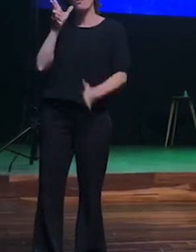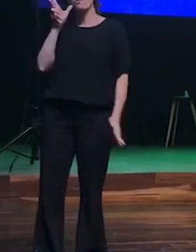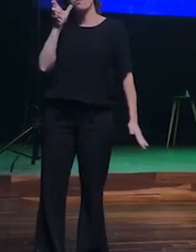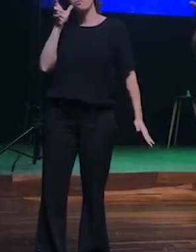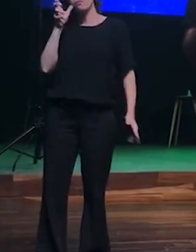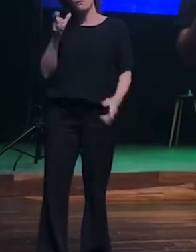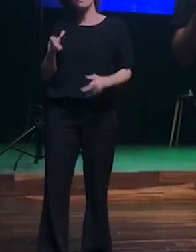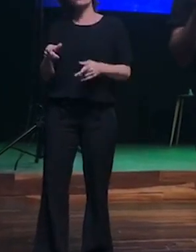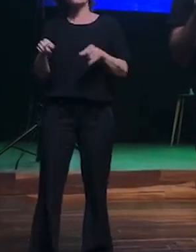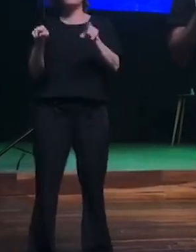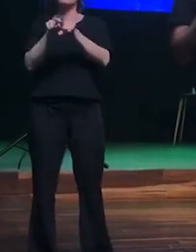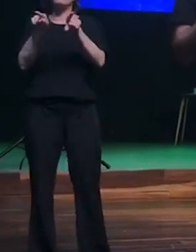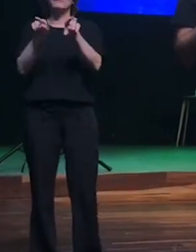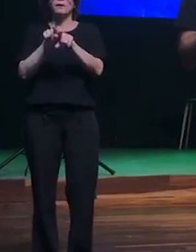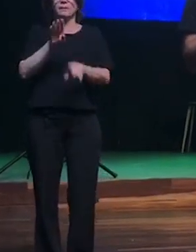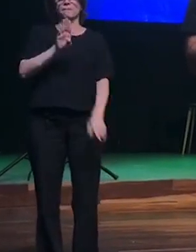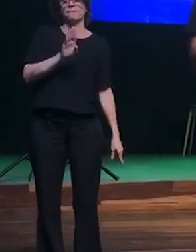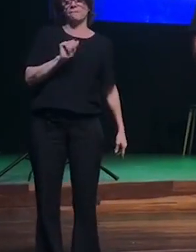tem que ler Bastiat,